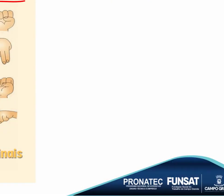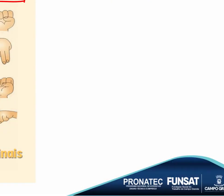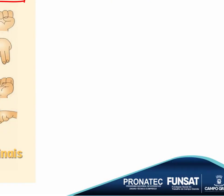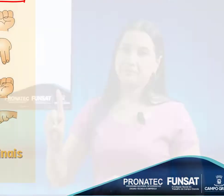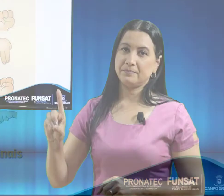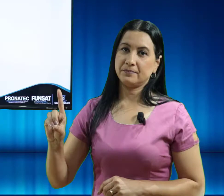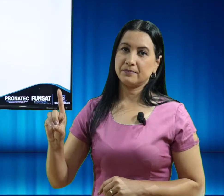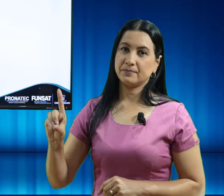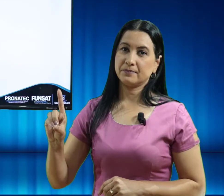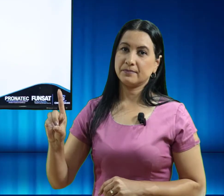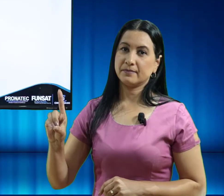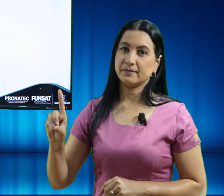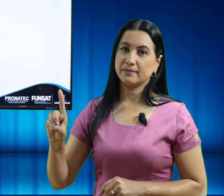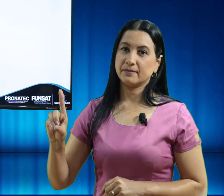D.